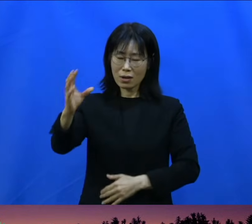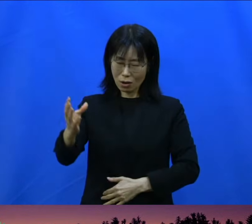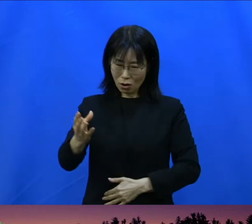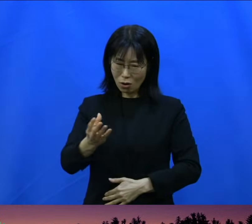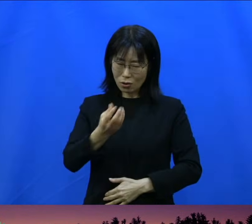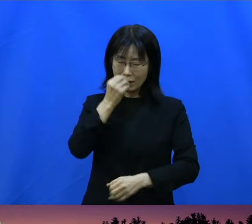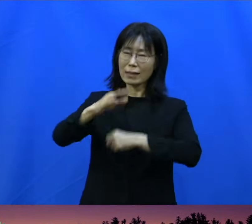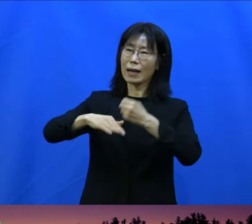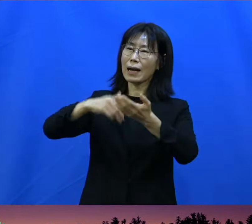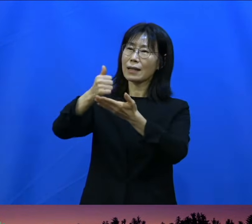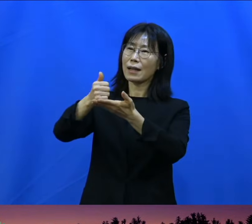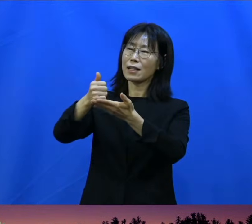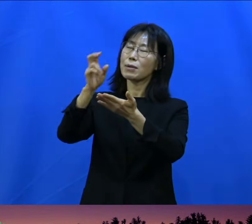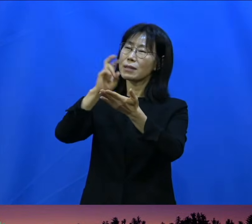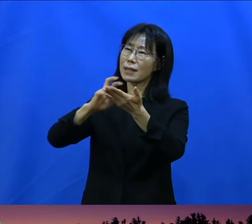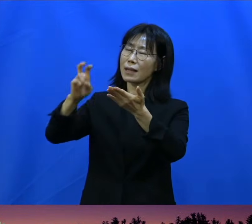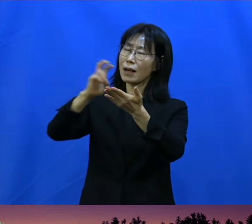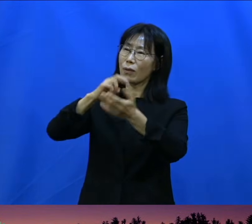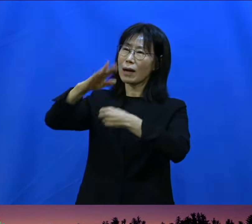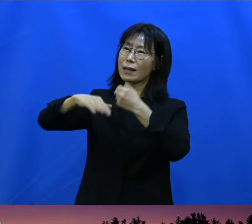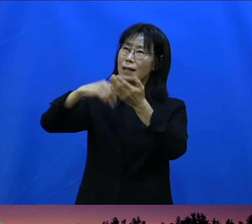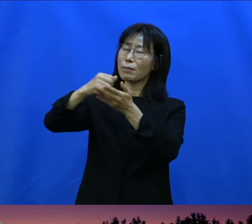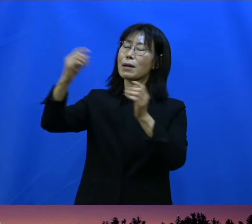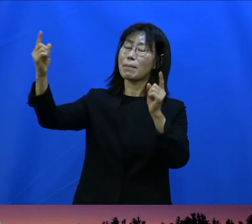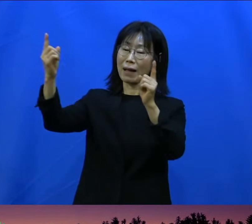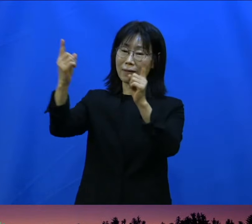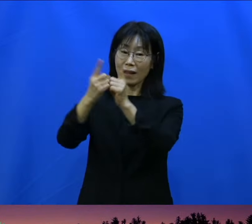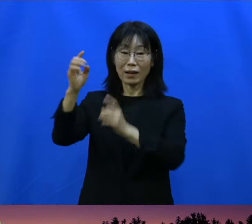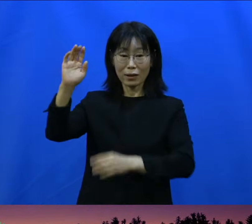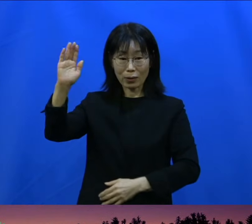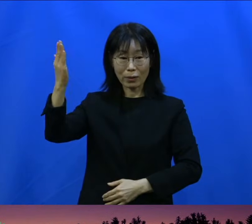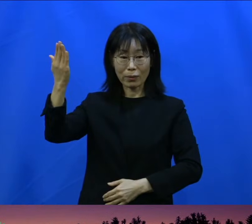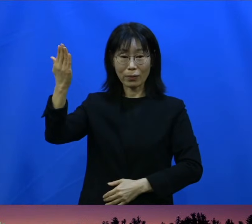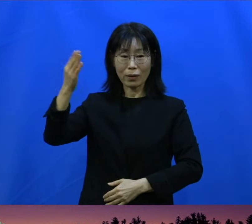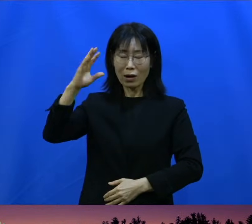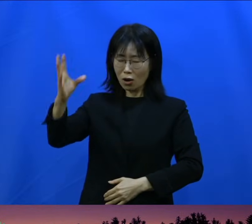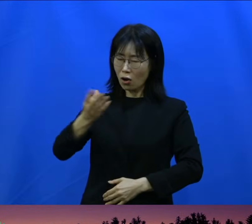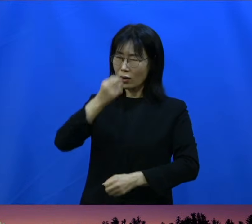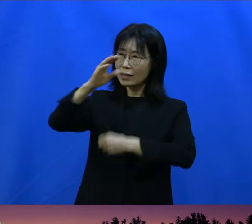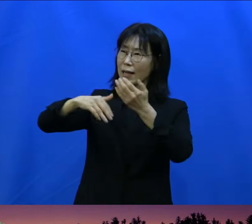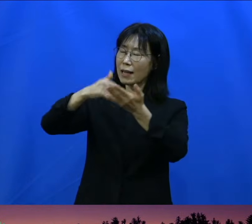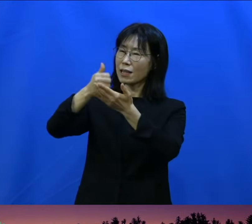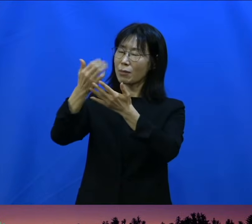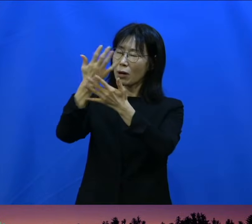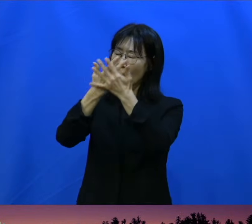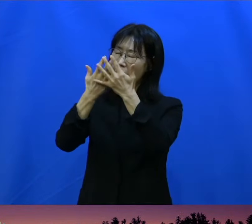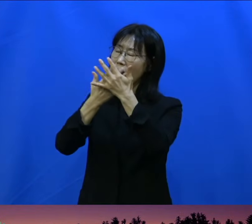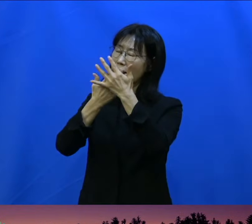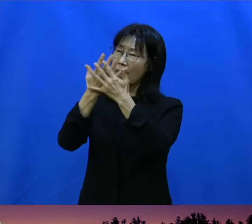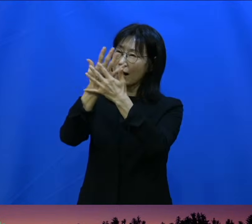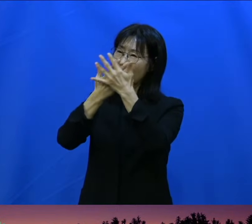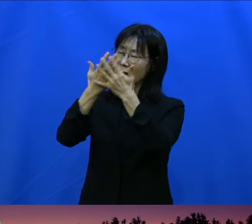거룩하신 하나님을 만나게 하시고 그 환상을 본 것이 이사야의 사명이 되는 거예요.